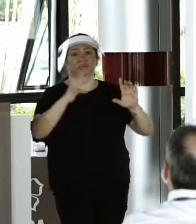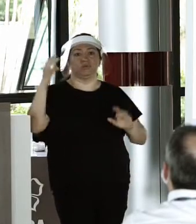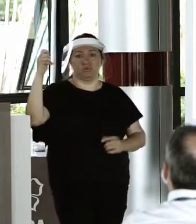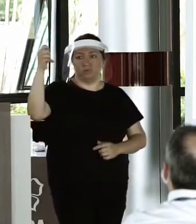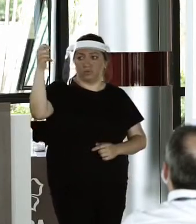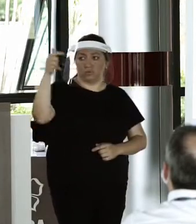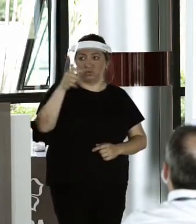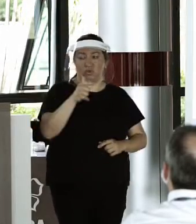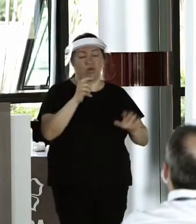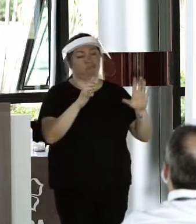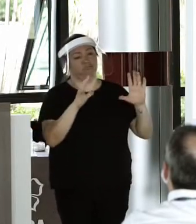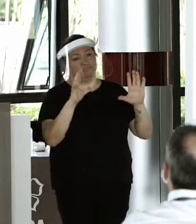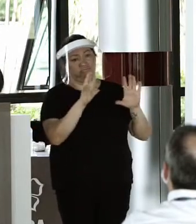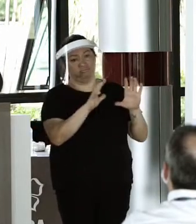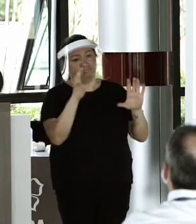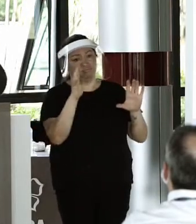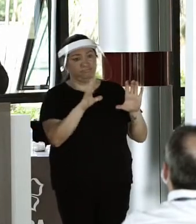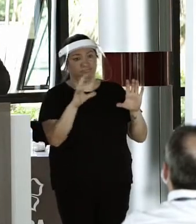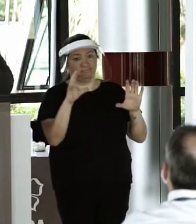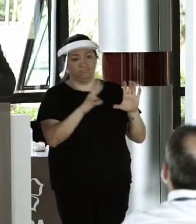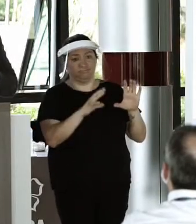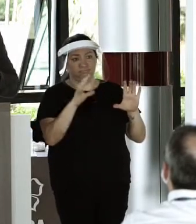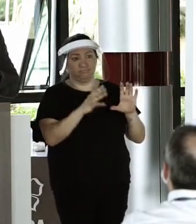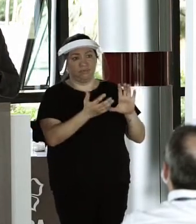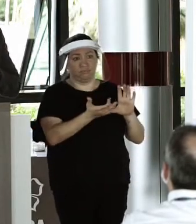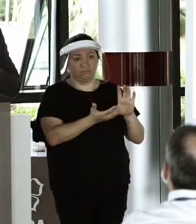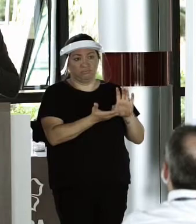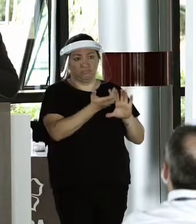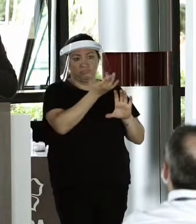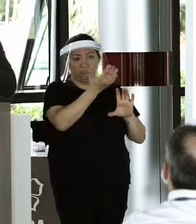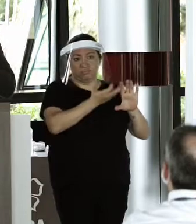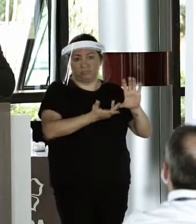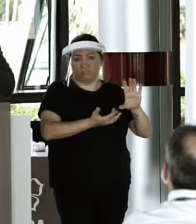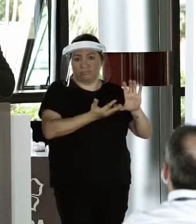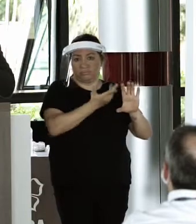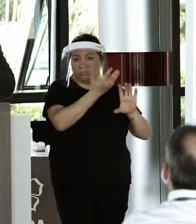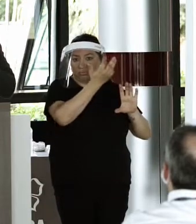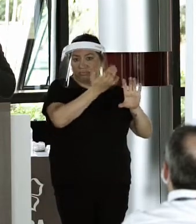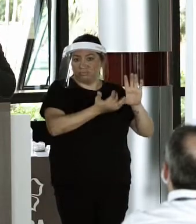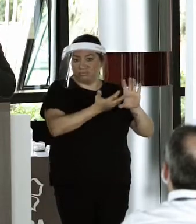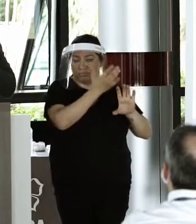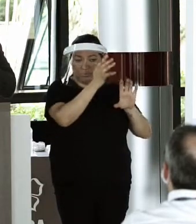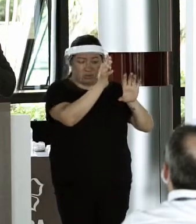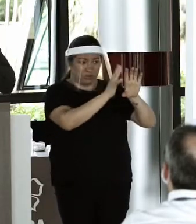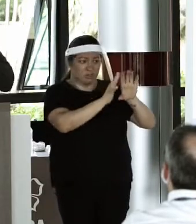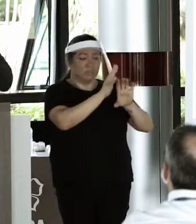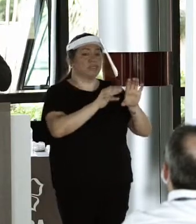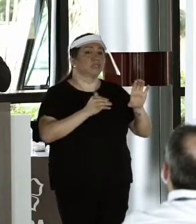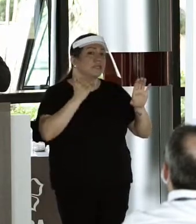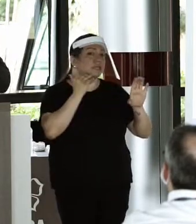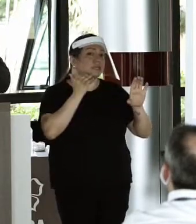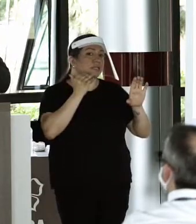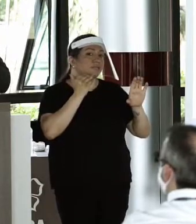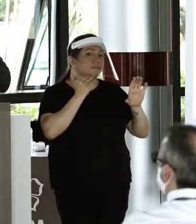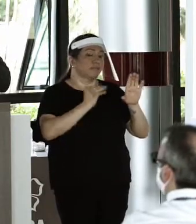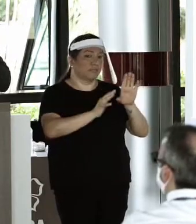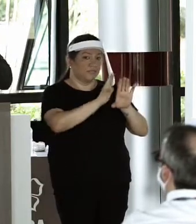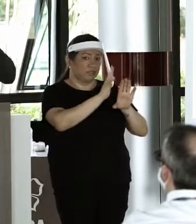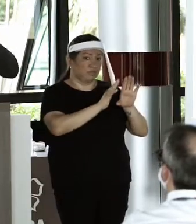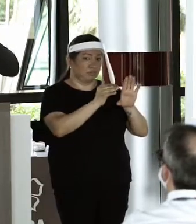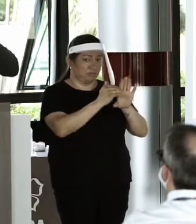solar. Tá? Ela vai começar a esquentar. A região que tem o defeito, ela está